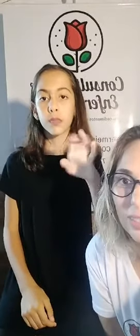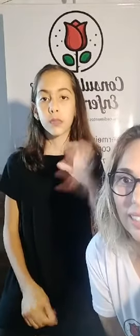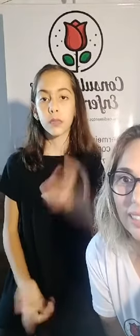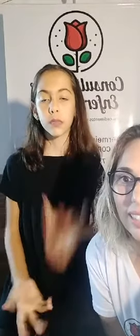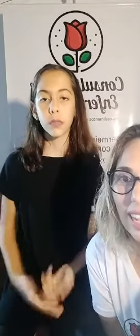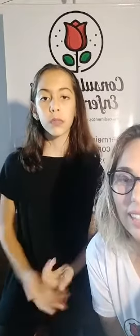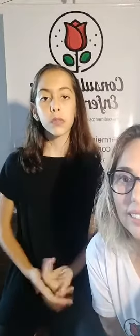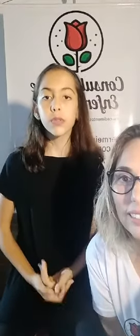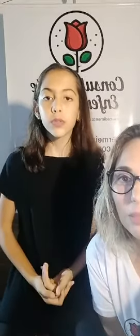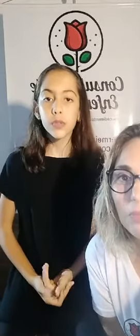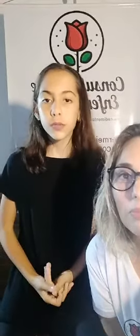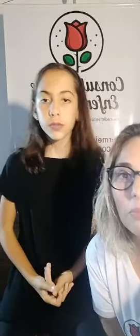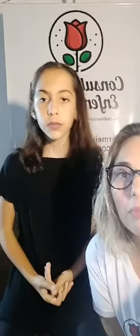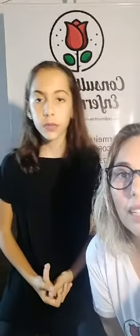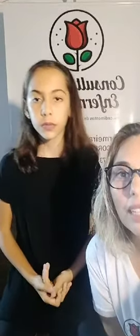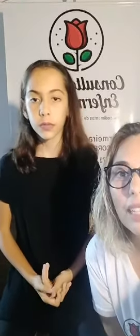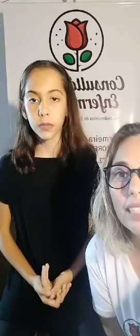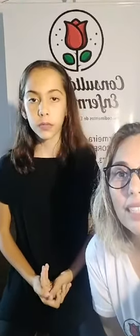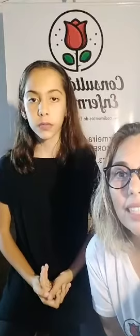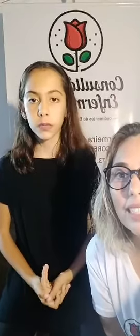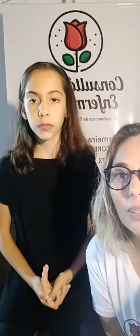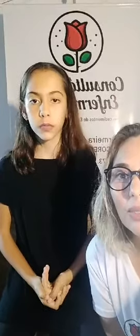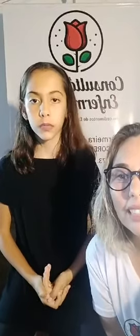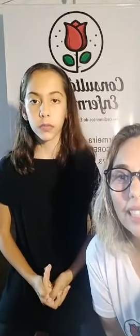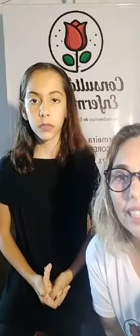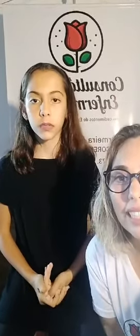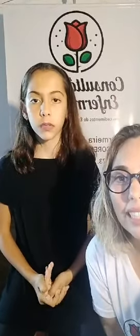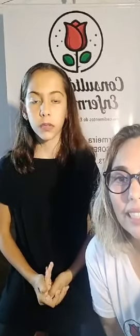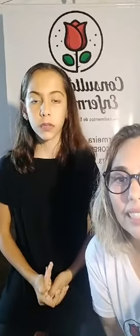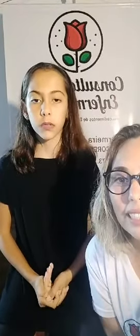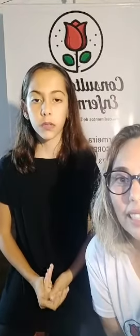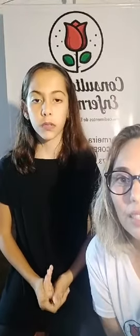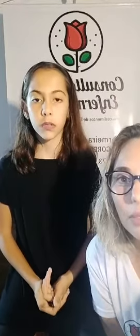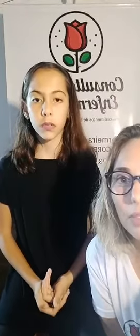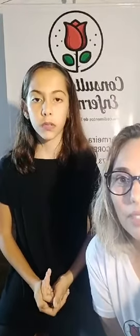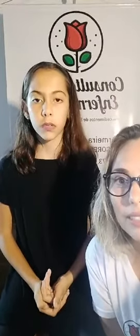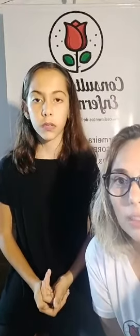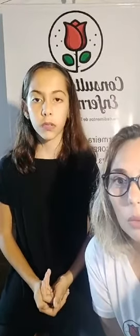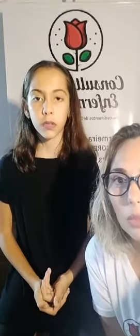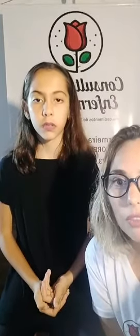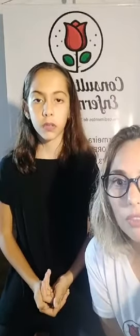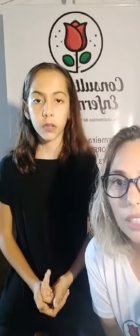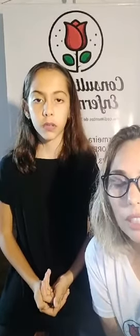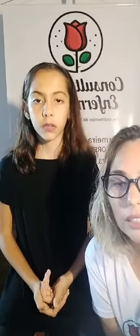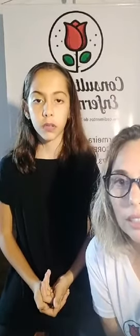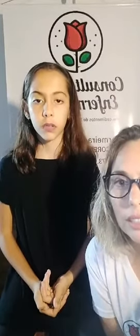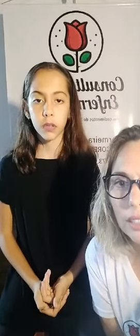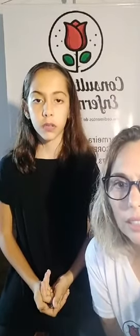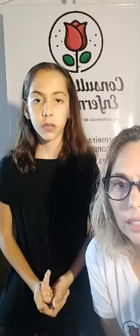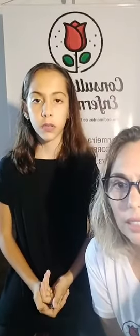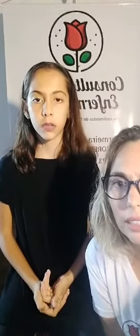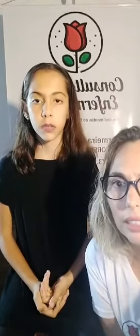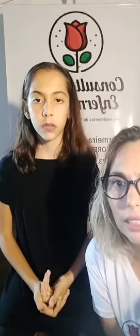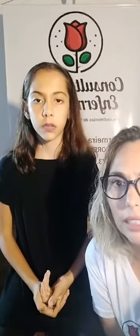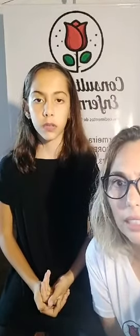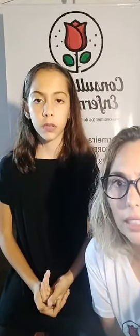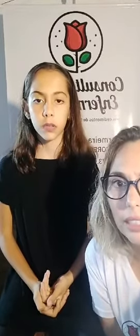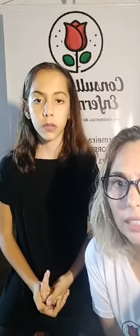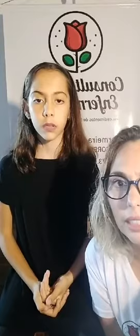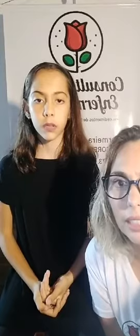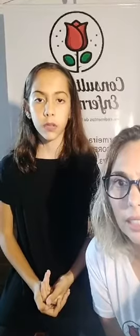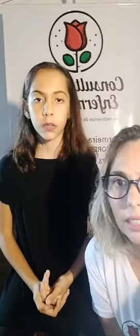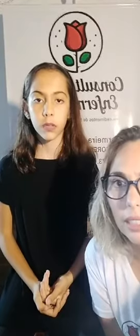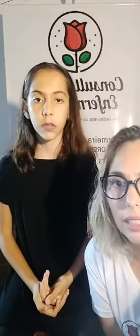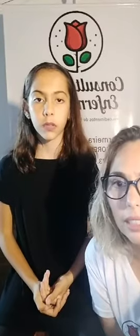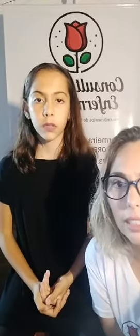Darluce Andrade. Já encontrei ela aqui, vou fazer o convite.